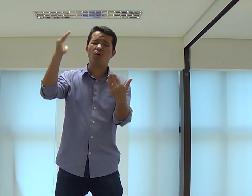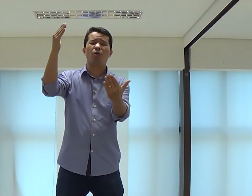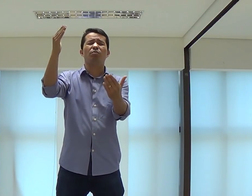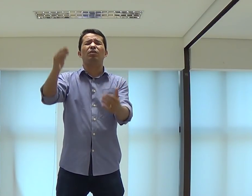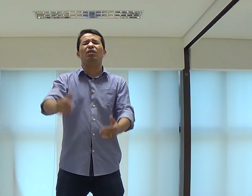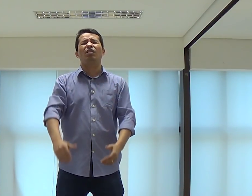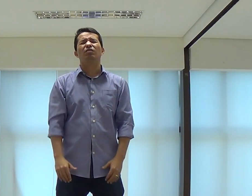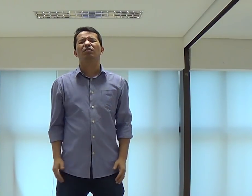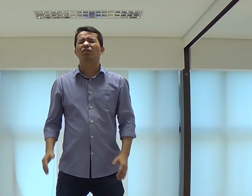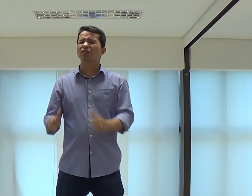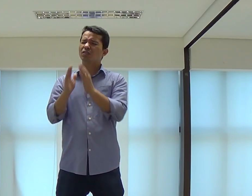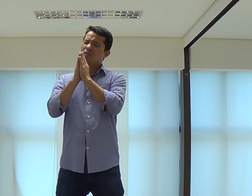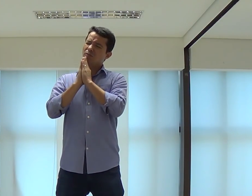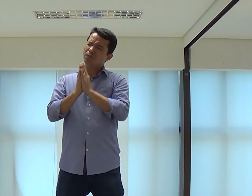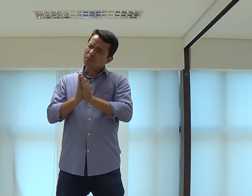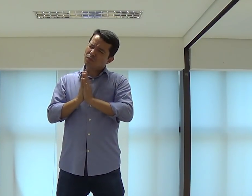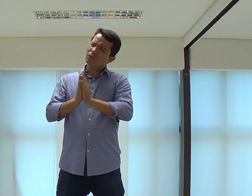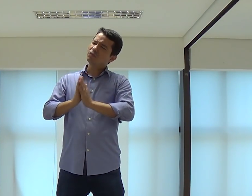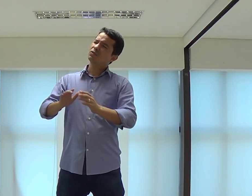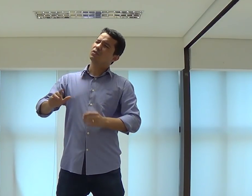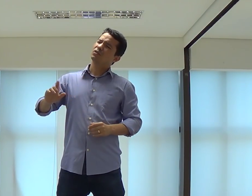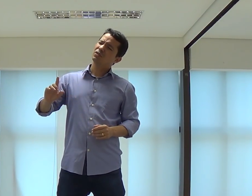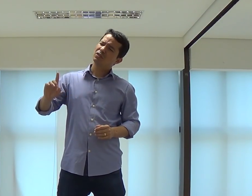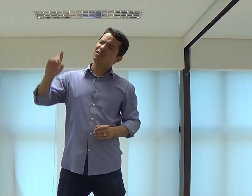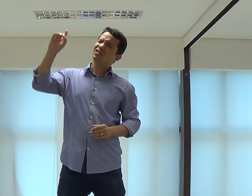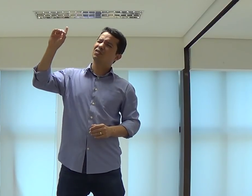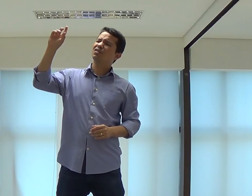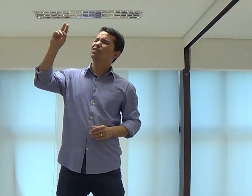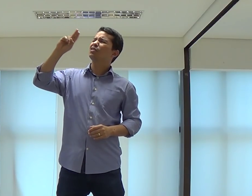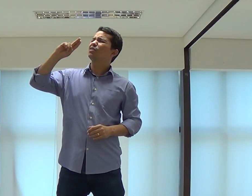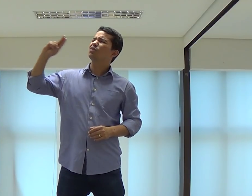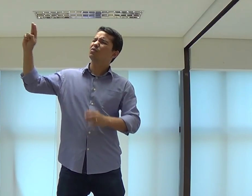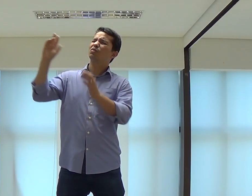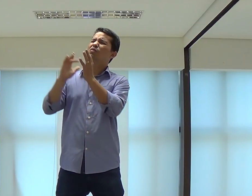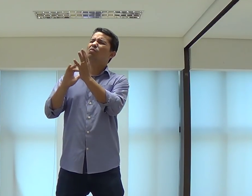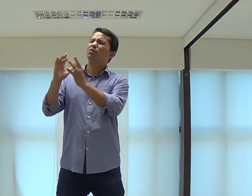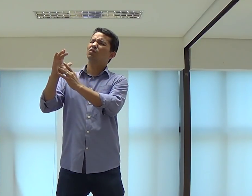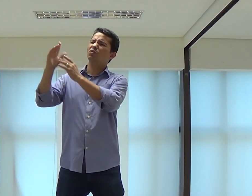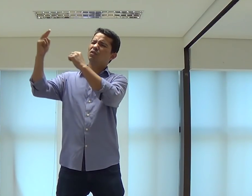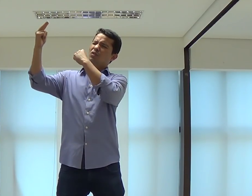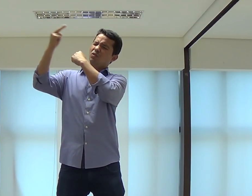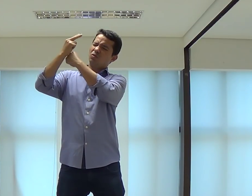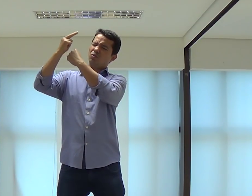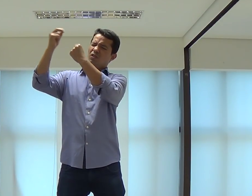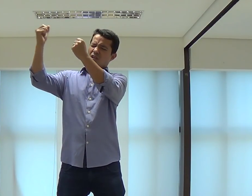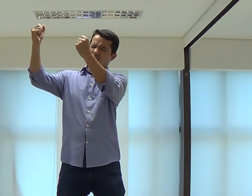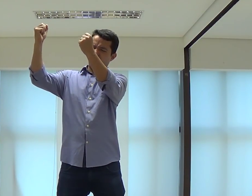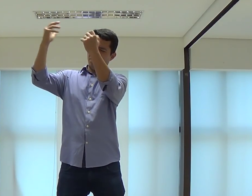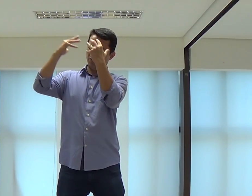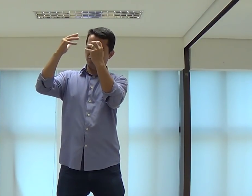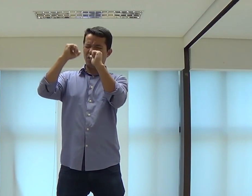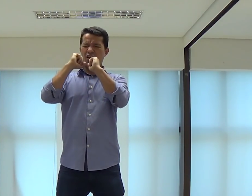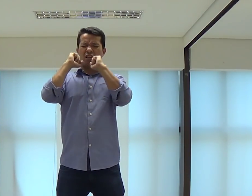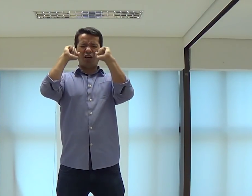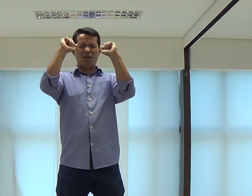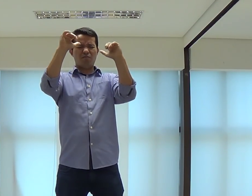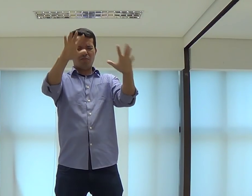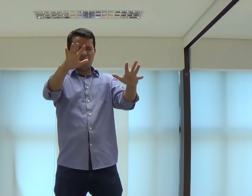te agradecer. Então, por favor, Deus, nós oramos, porque o Senhor tem nos